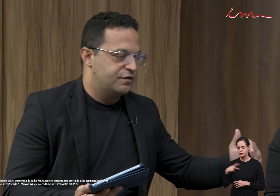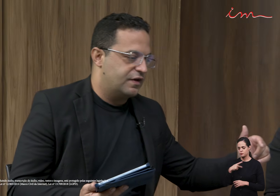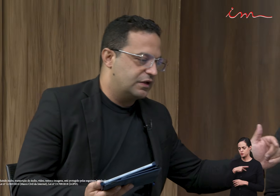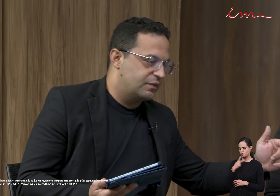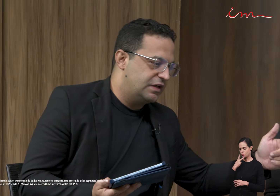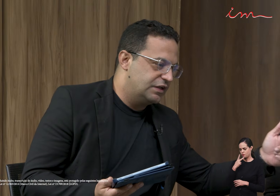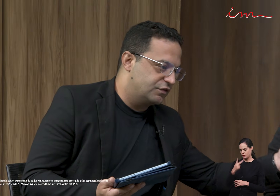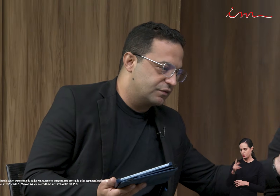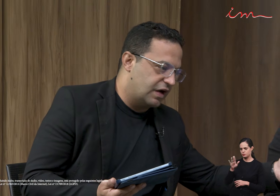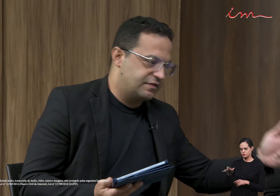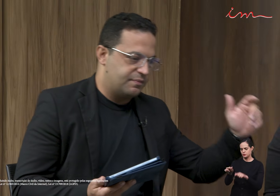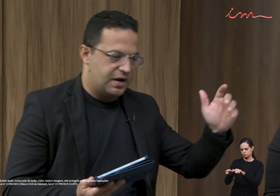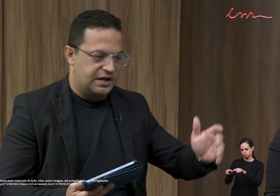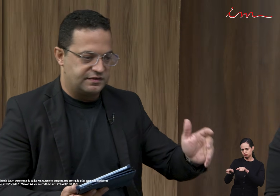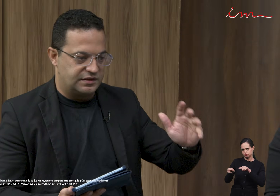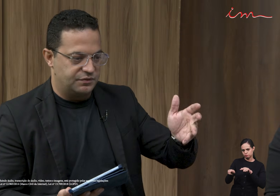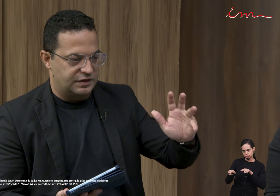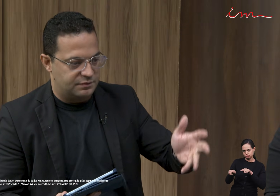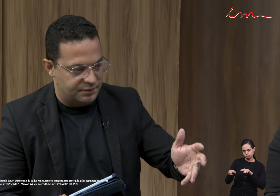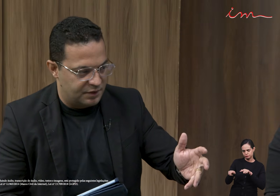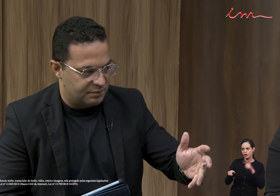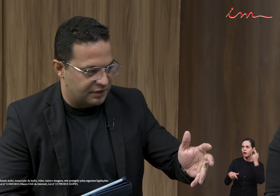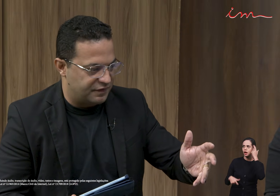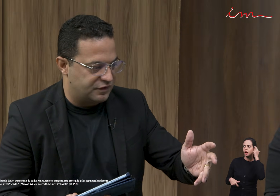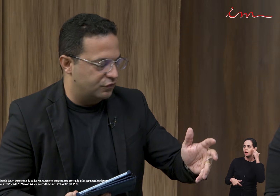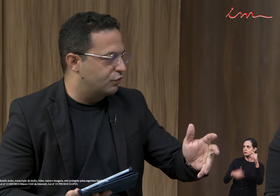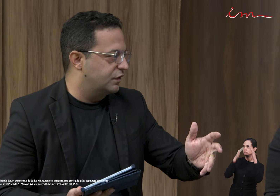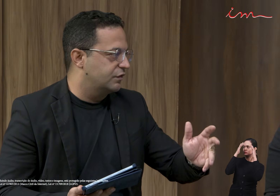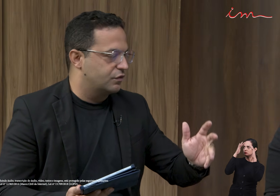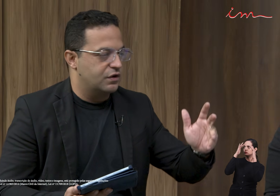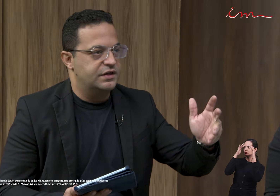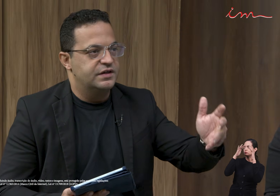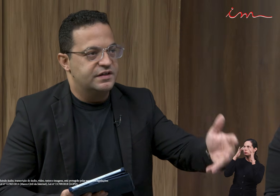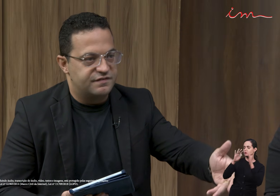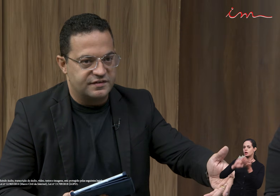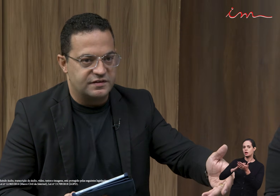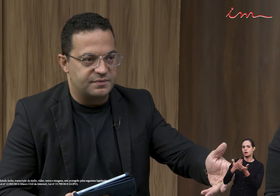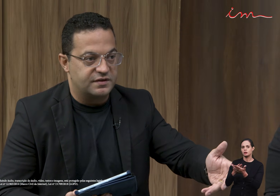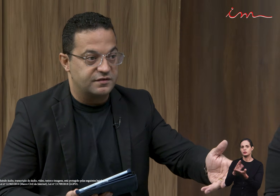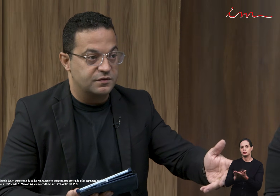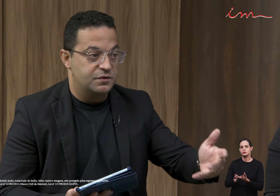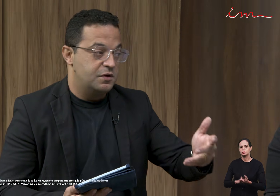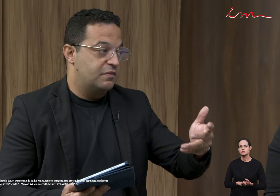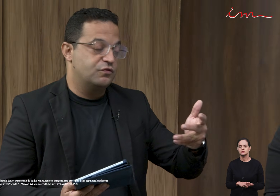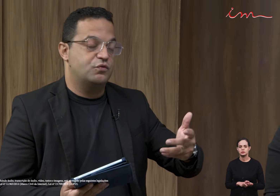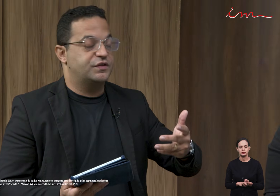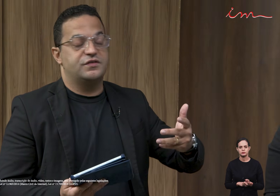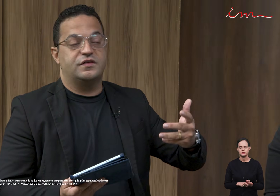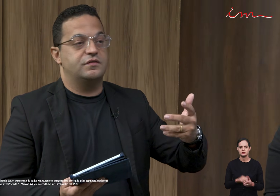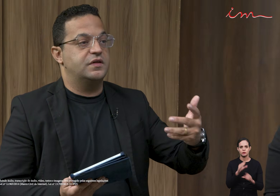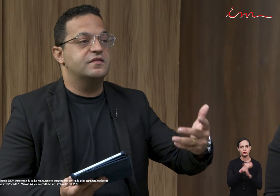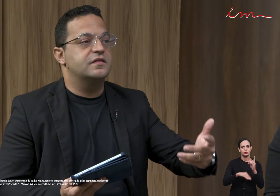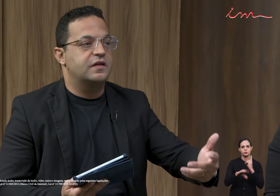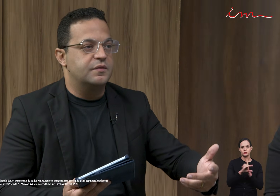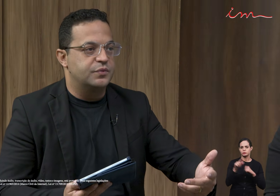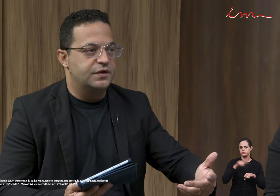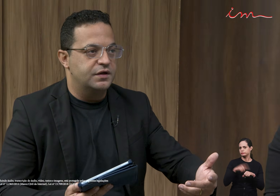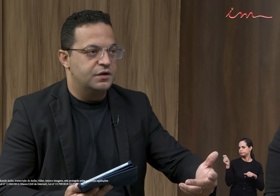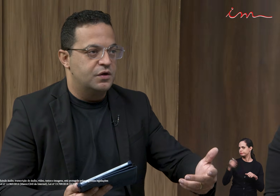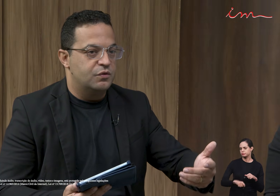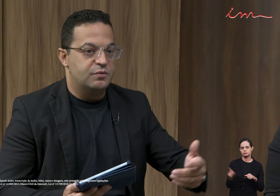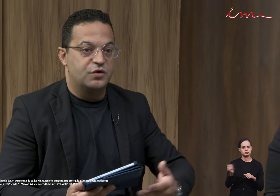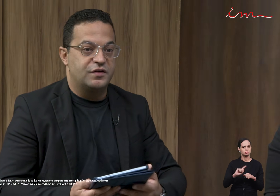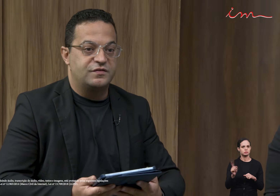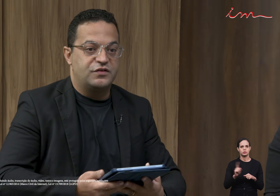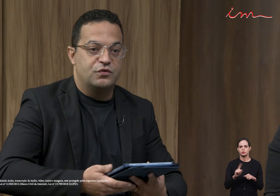assim, fala com ele isso. Aí você para, você tem um tempo para fazer a sua escolha tradutória e fazer a interpretação. Mas no culto, às vezes, a gente tem esse tempo,